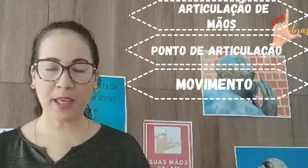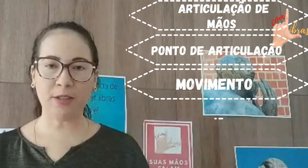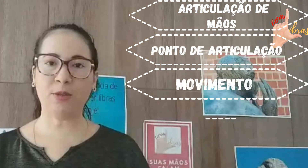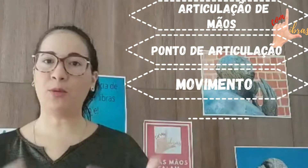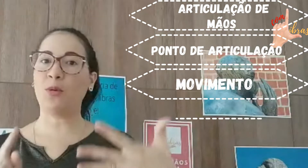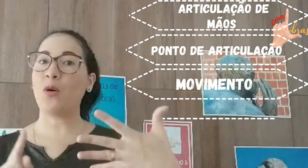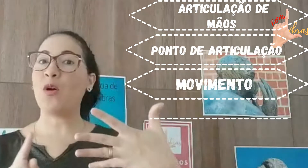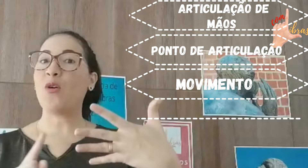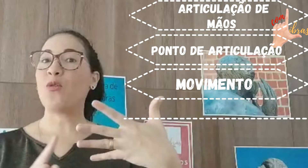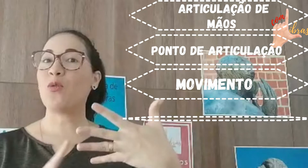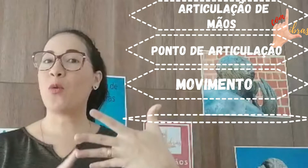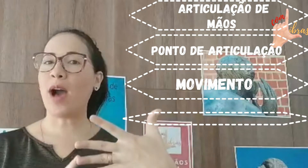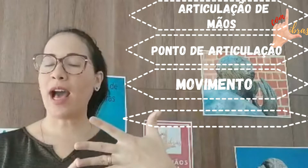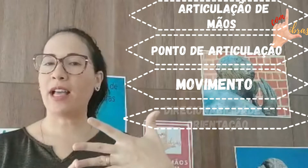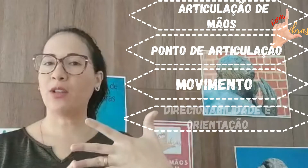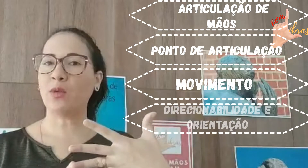movimento. Quarto,